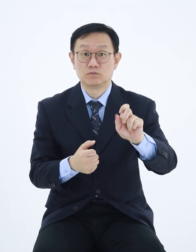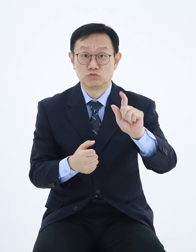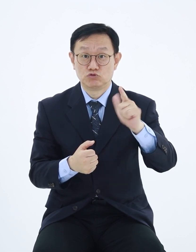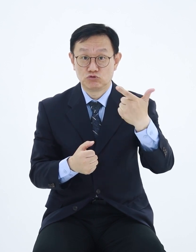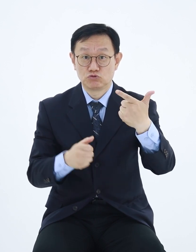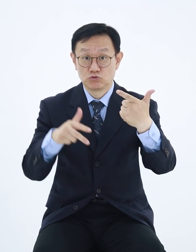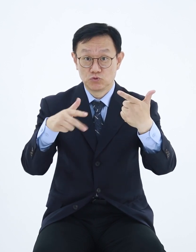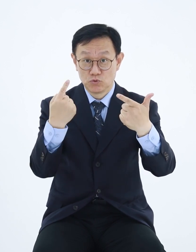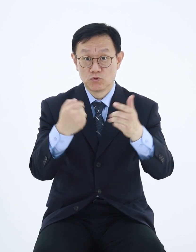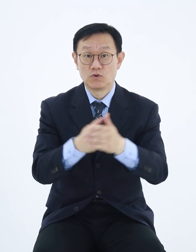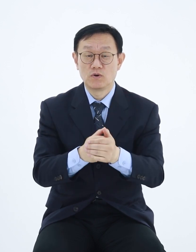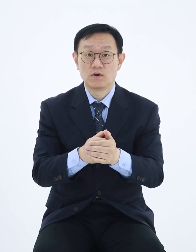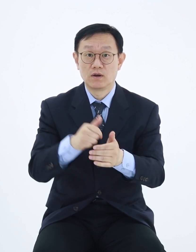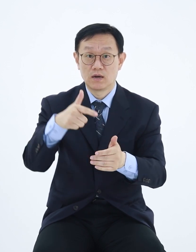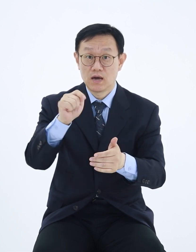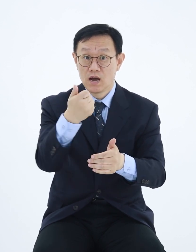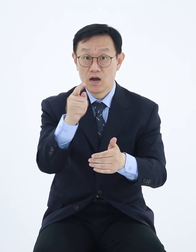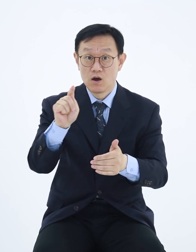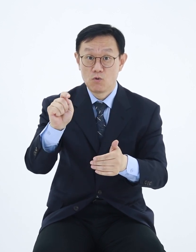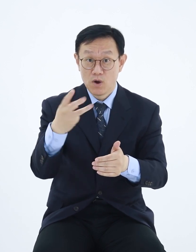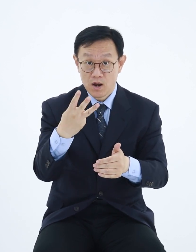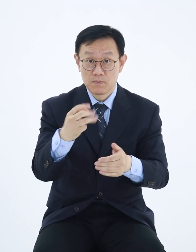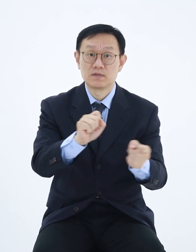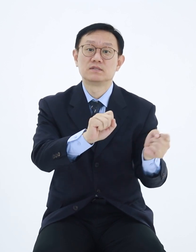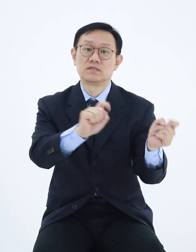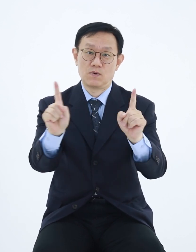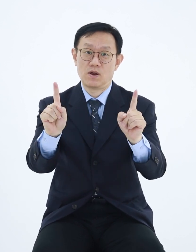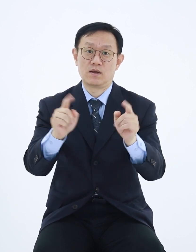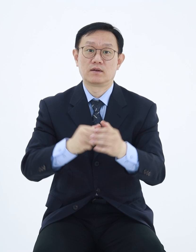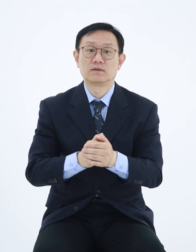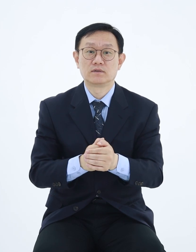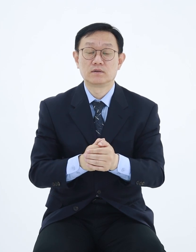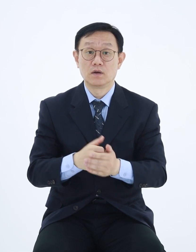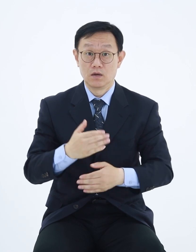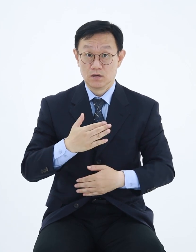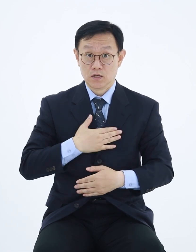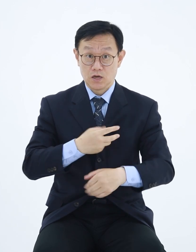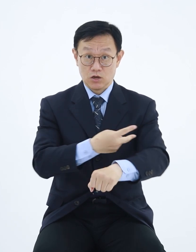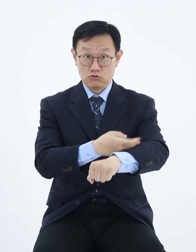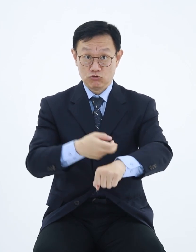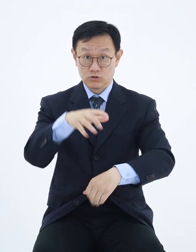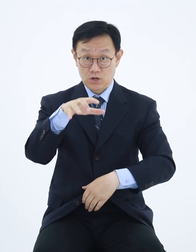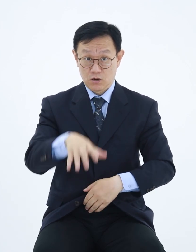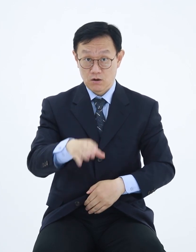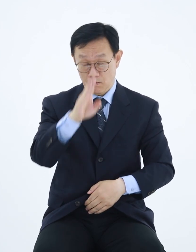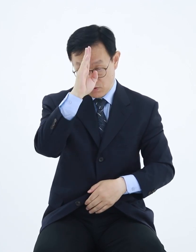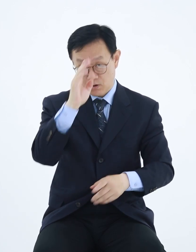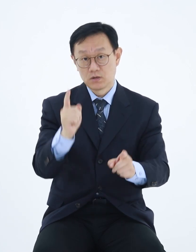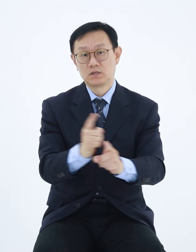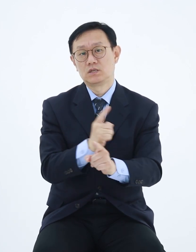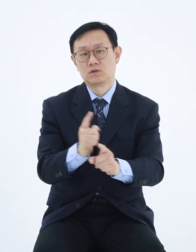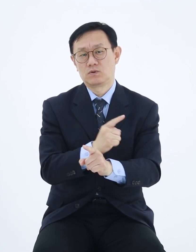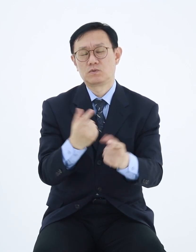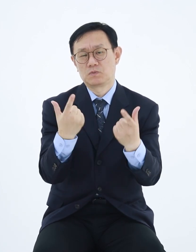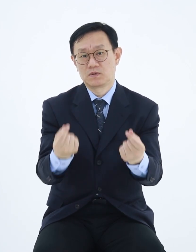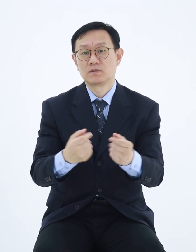제26조 가활 및 재활 재개 수영장은 치료시설입니다. 재활